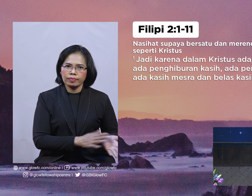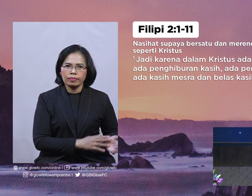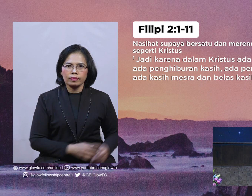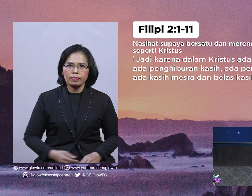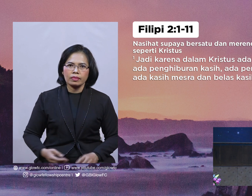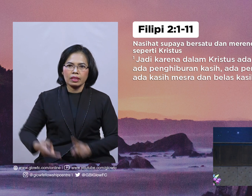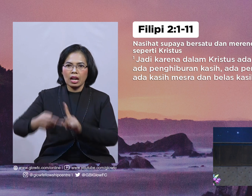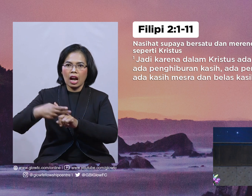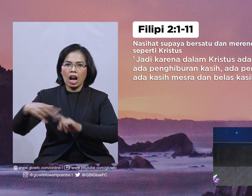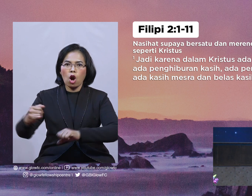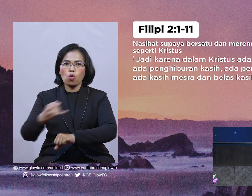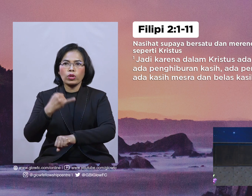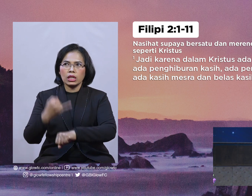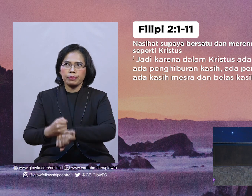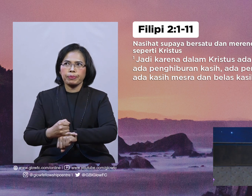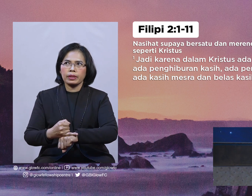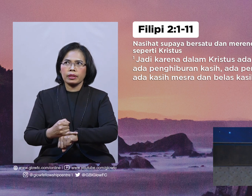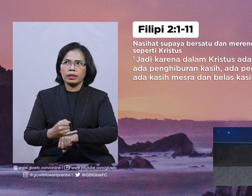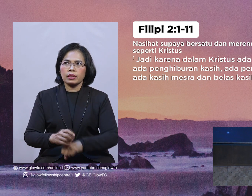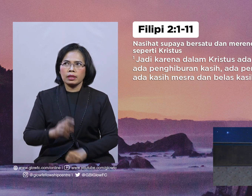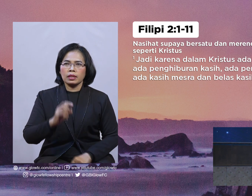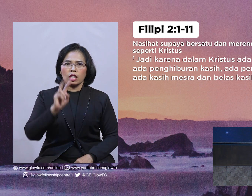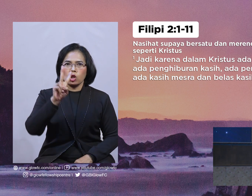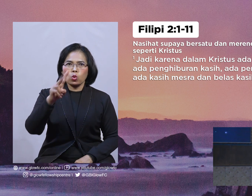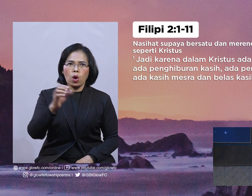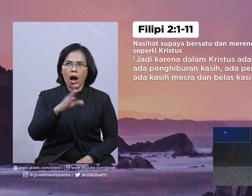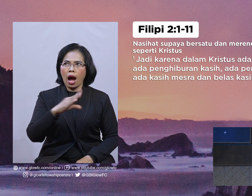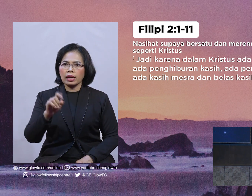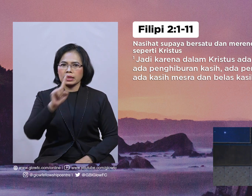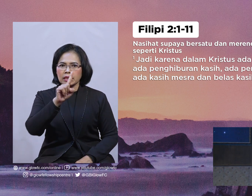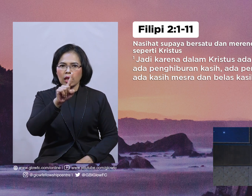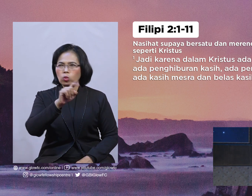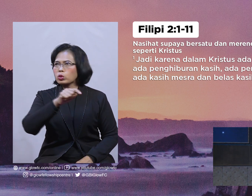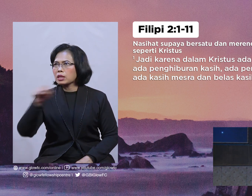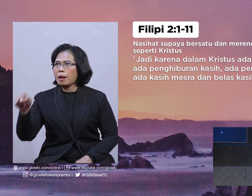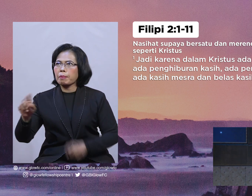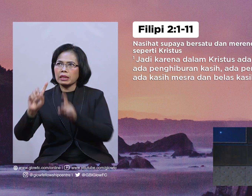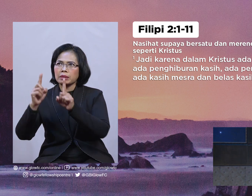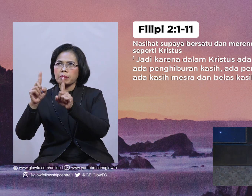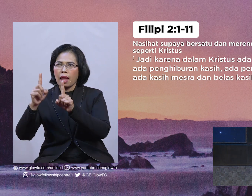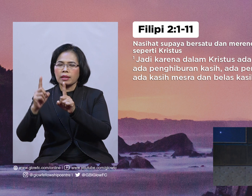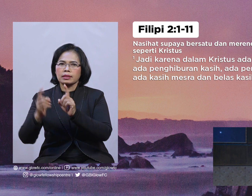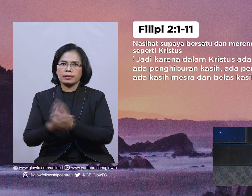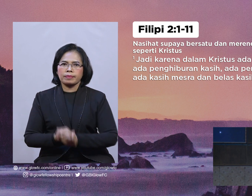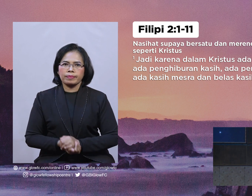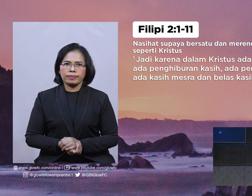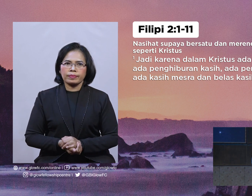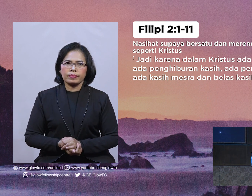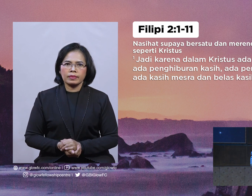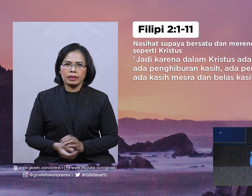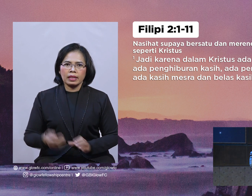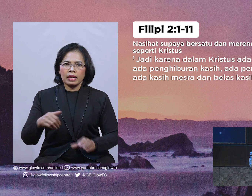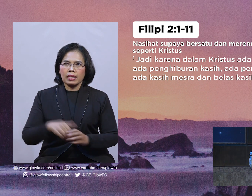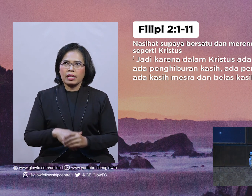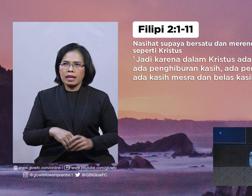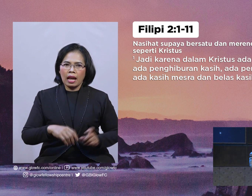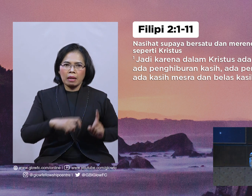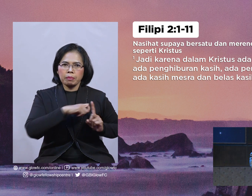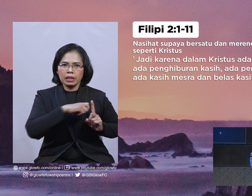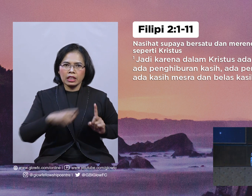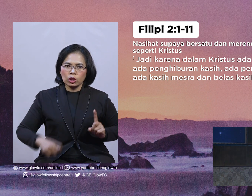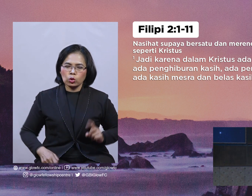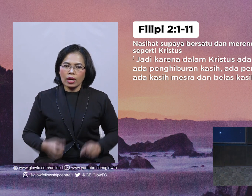nasehat supaya bersatu dan merendahkan diri seperti Kristus Jadi kalau dalam kristal nasehat ada penghiburan